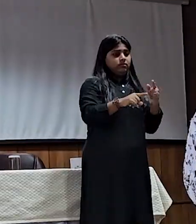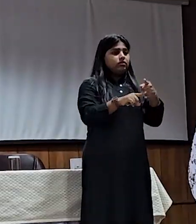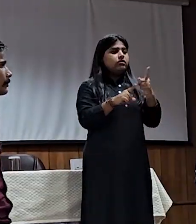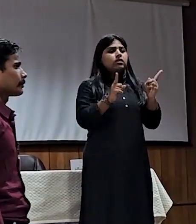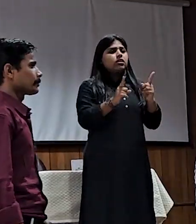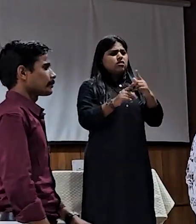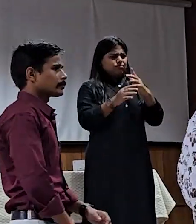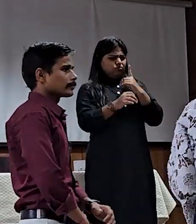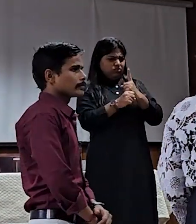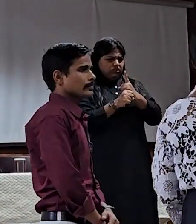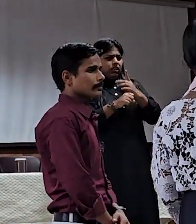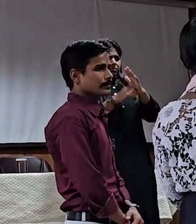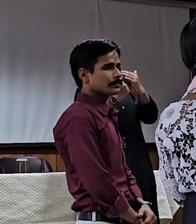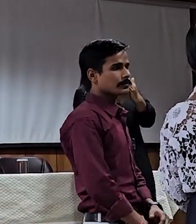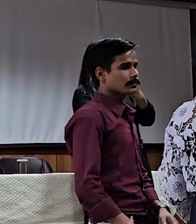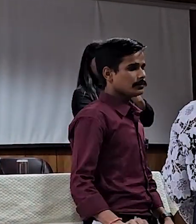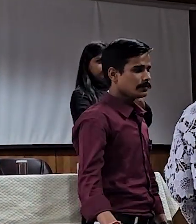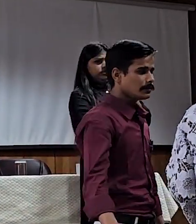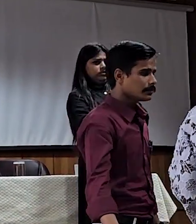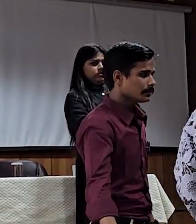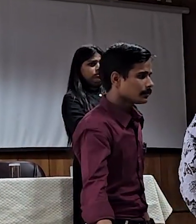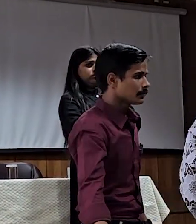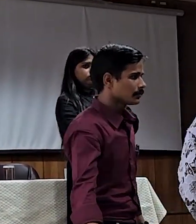सुलेमान को रोकती है।